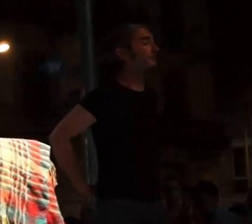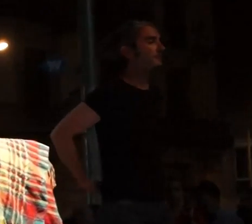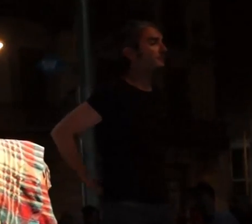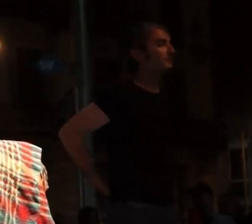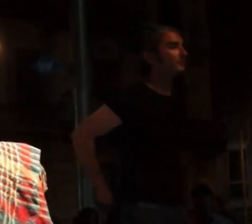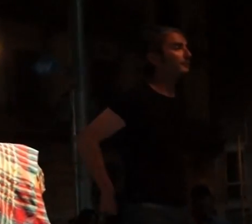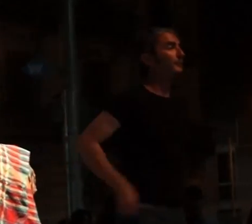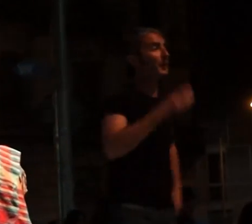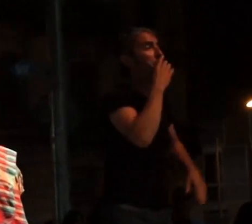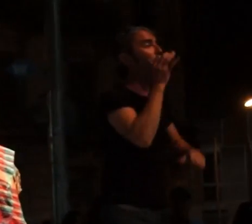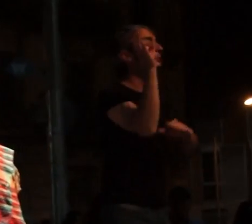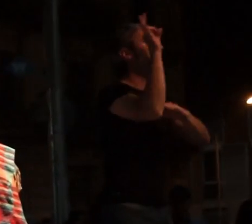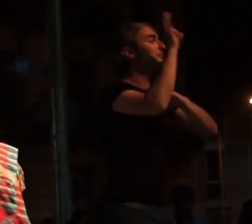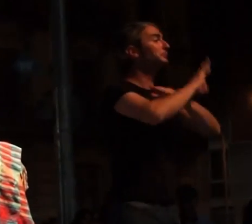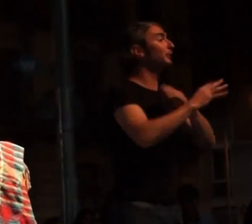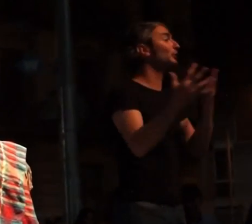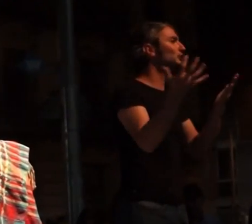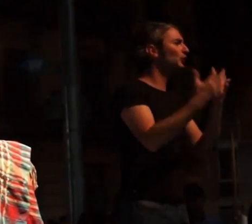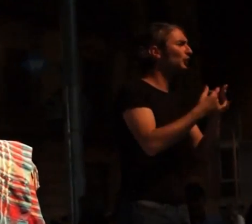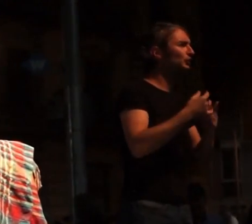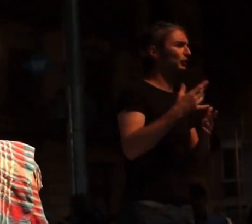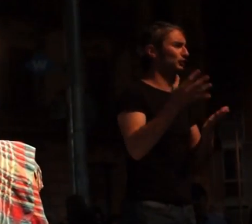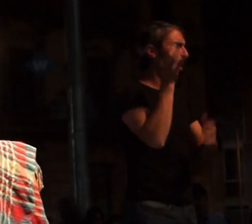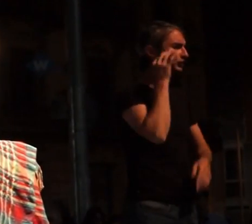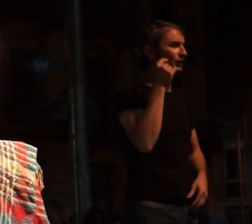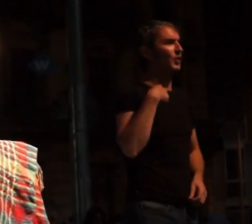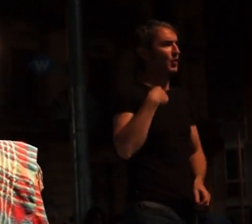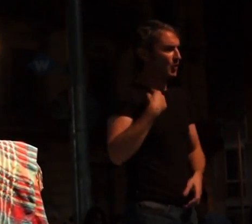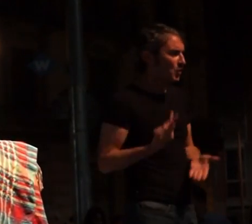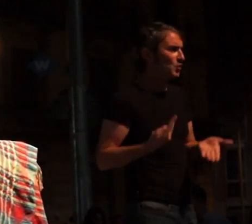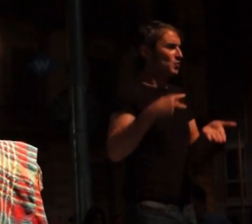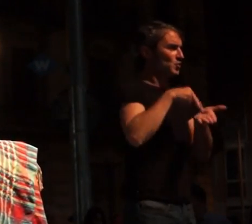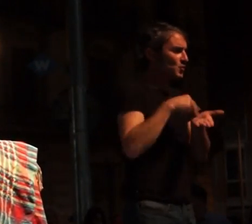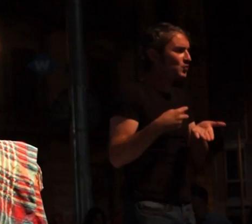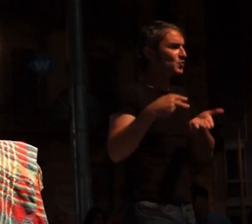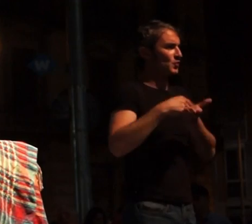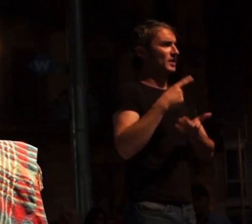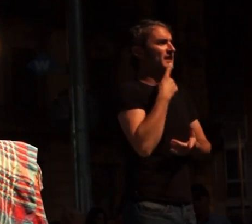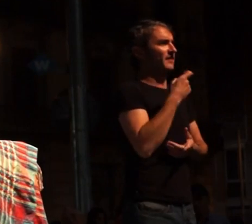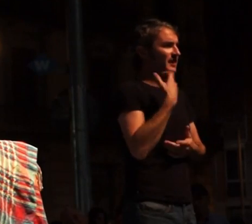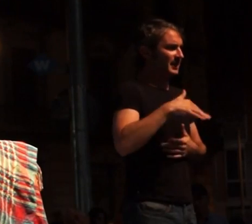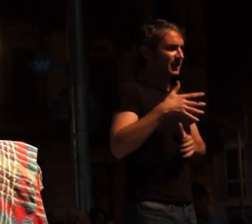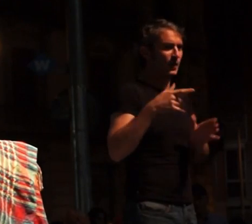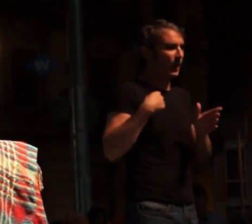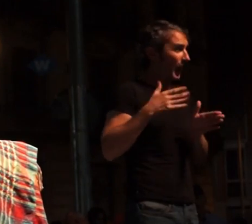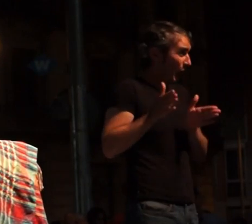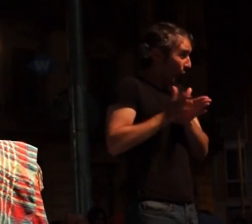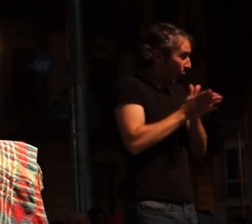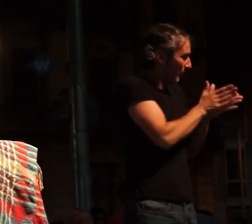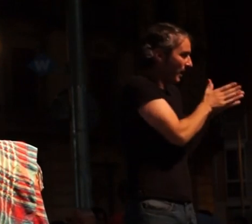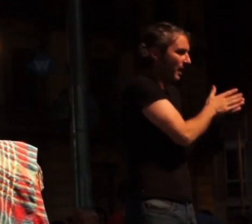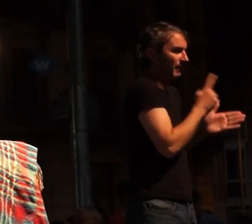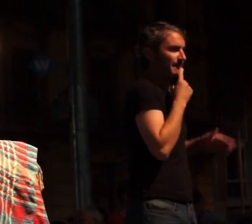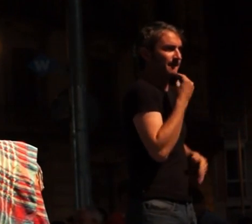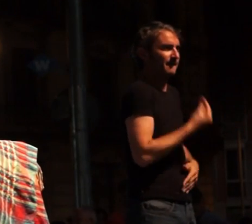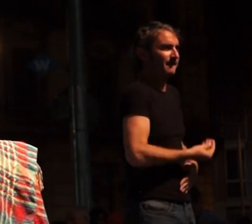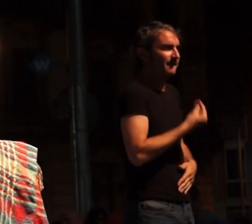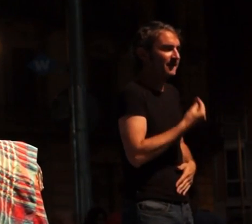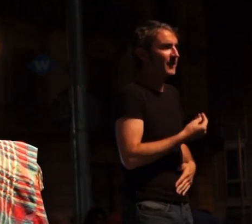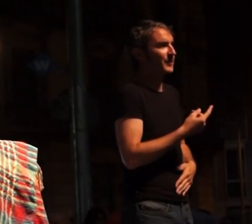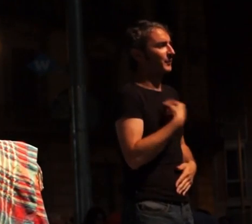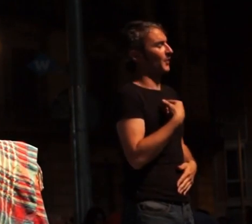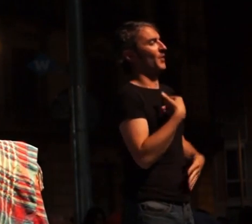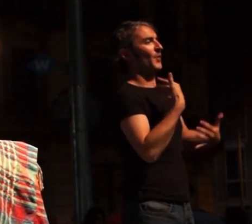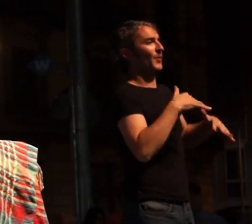Bon vespre a totes. Cada vegada es fa més difícil pujar en aquest escenari. La immensitat de les companyes enlluerna una